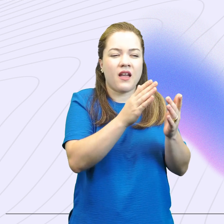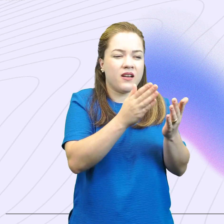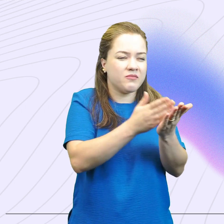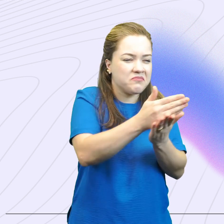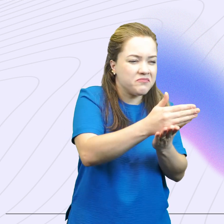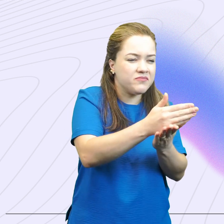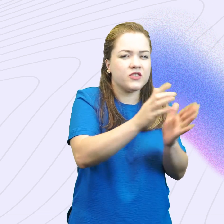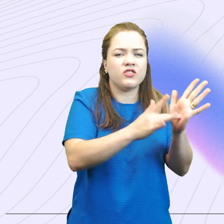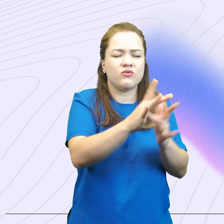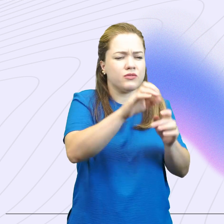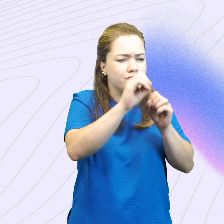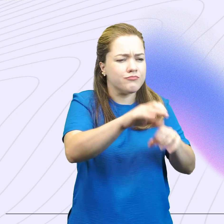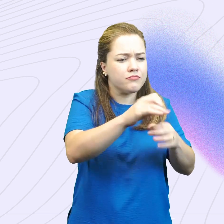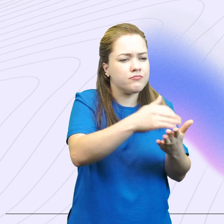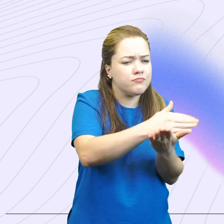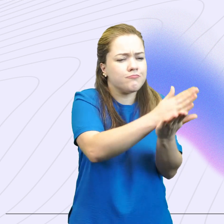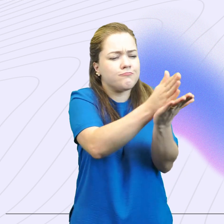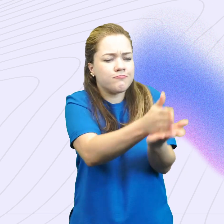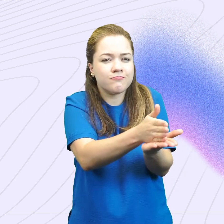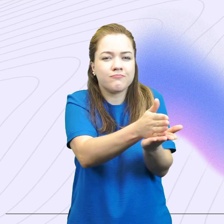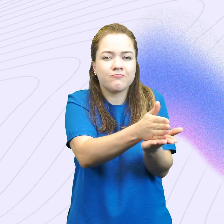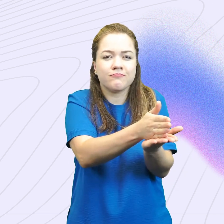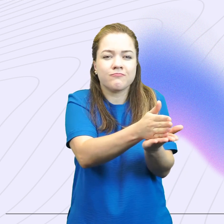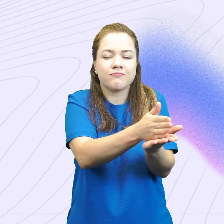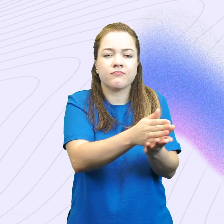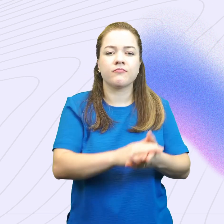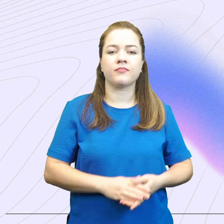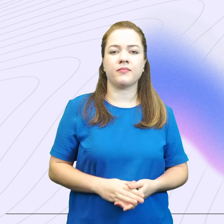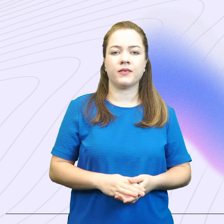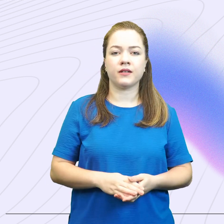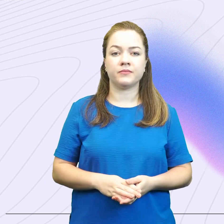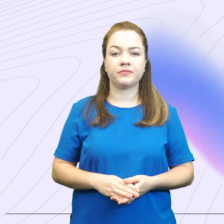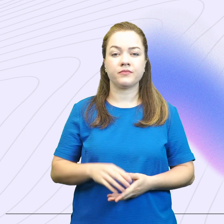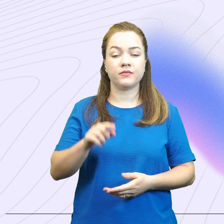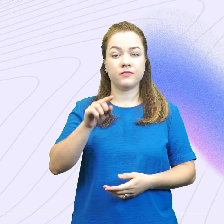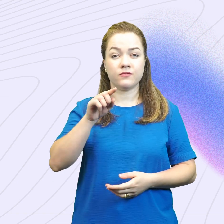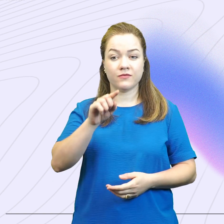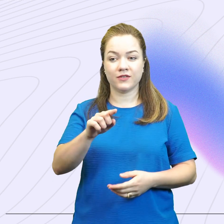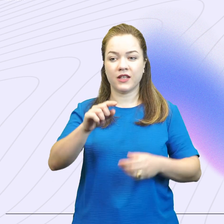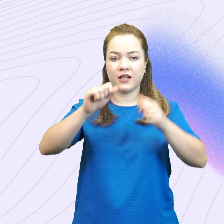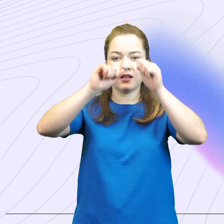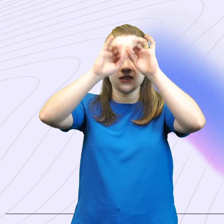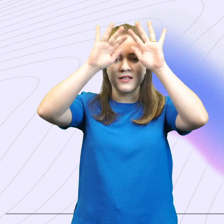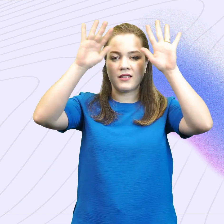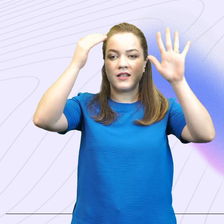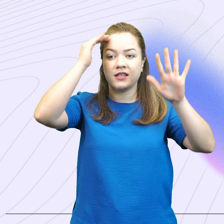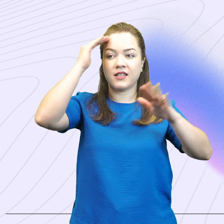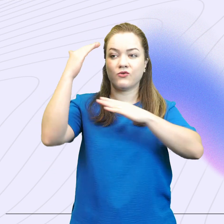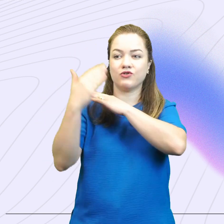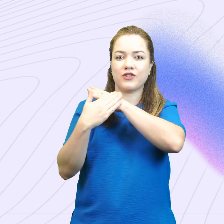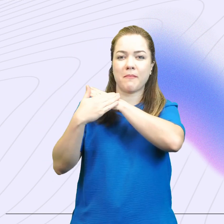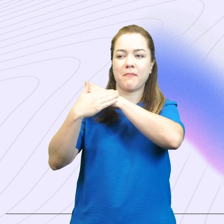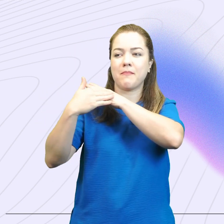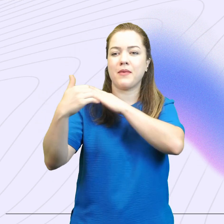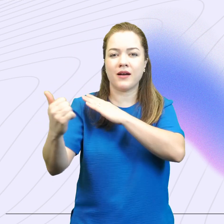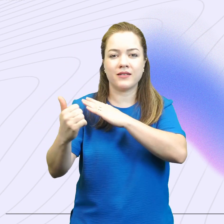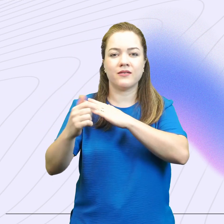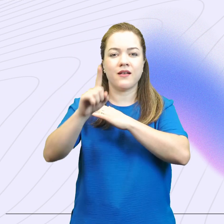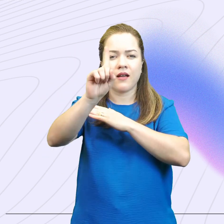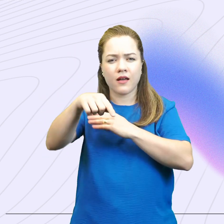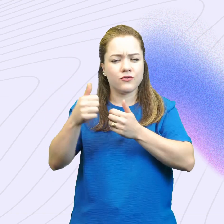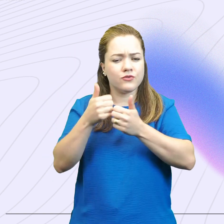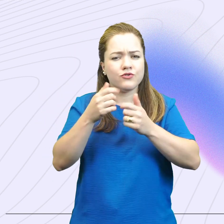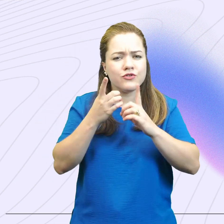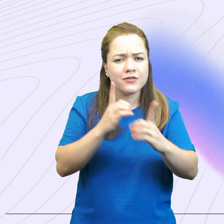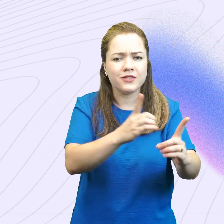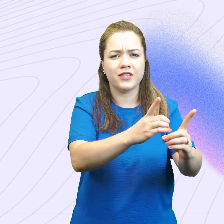sendo exortados e não vivendo de qualquer forma. Quando você compreende que seu chamado é para ser discípulo